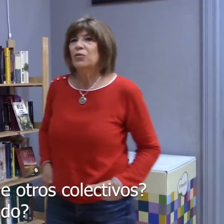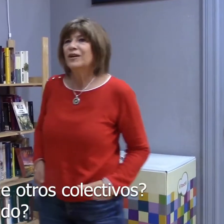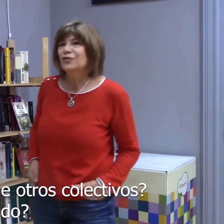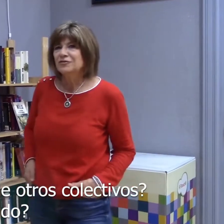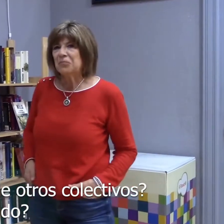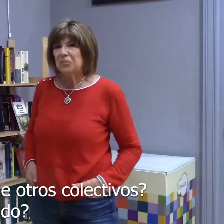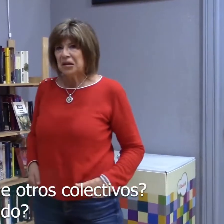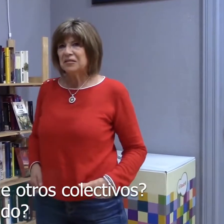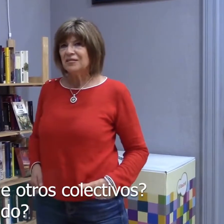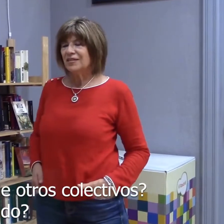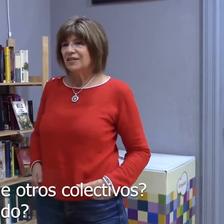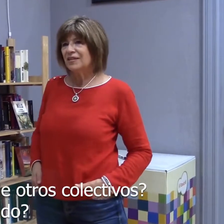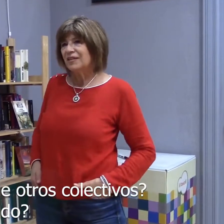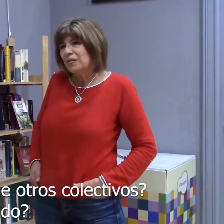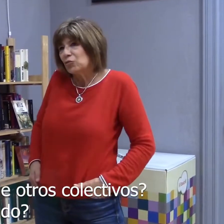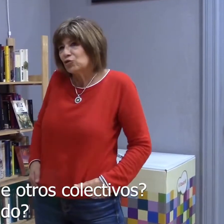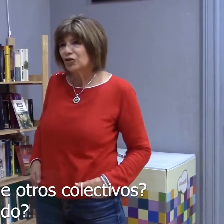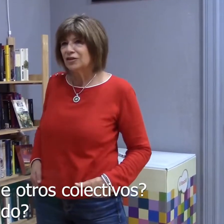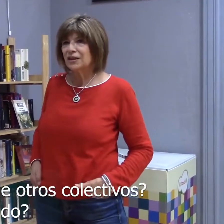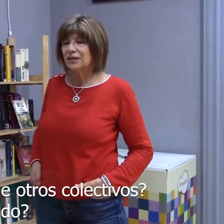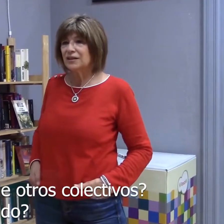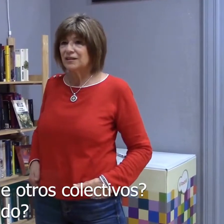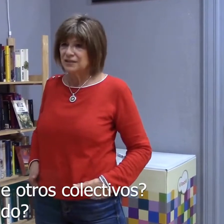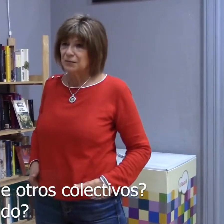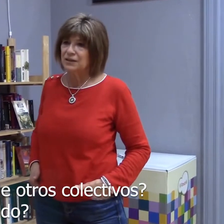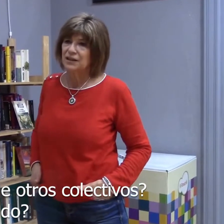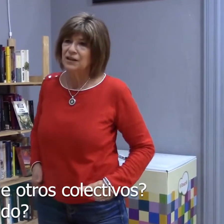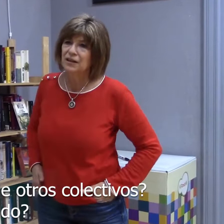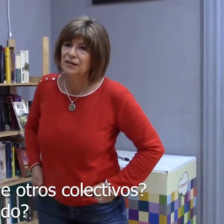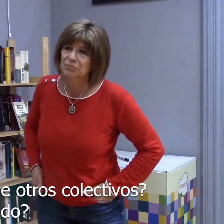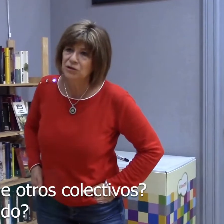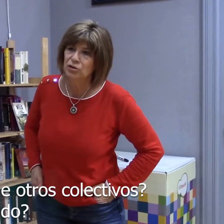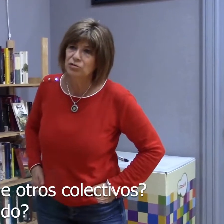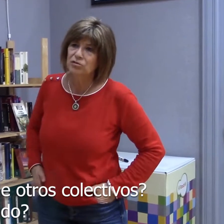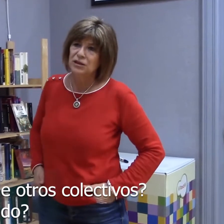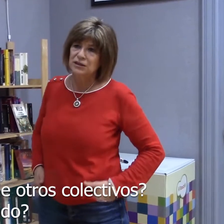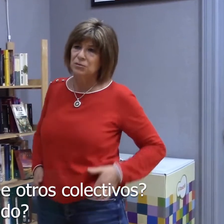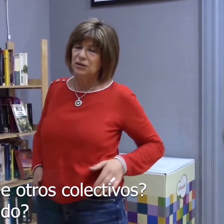Bueno, también la emoción de saber que de otros colectivos